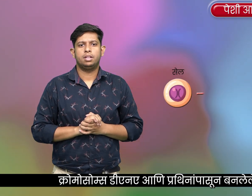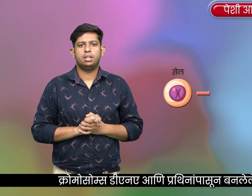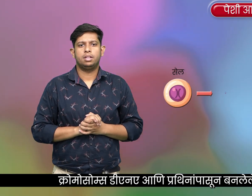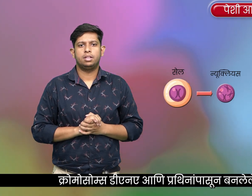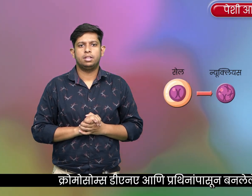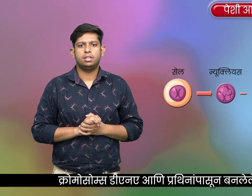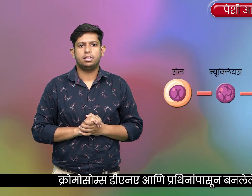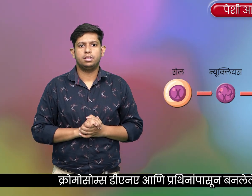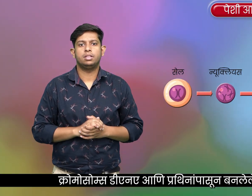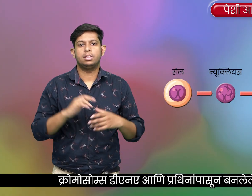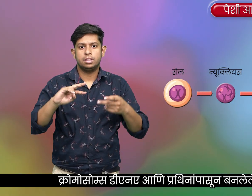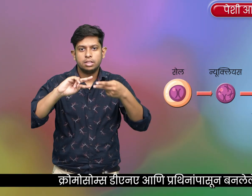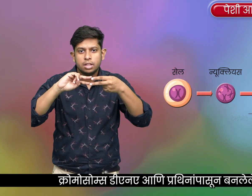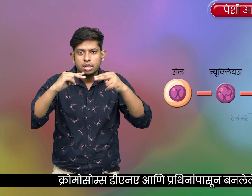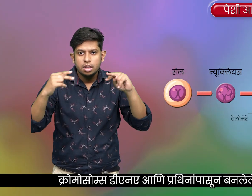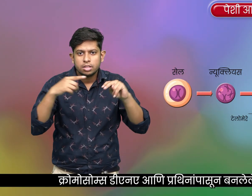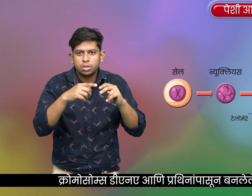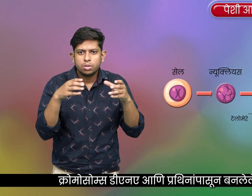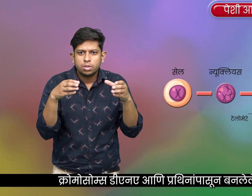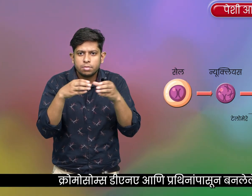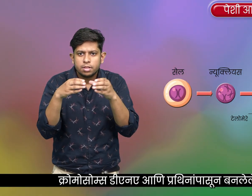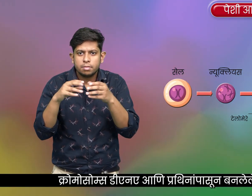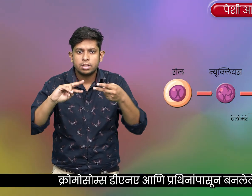क्रोमोझोम डीएनए आणि प्रथिनापासून बनलेले असतात.